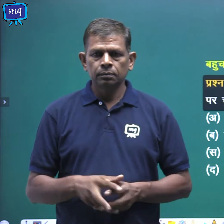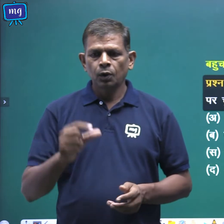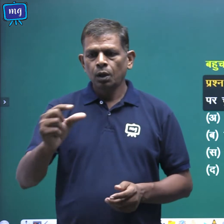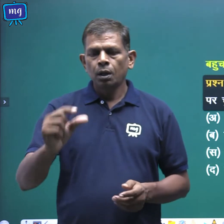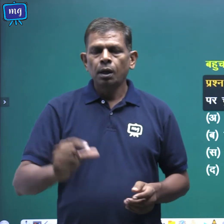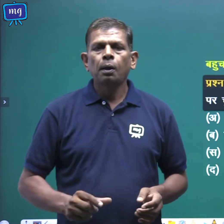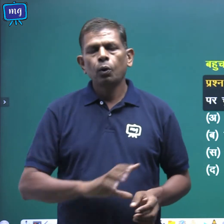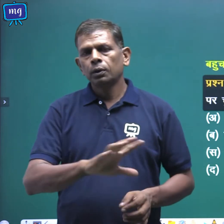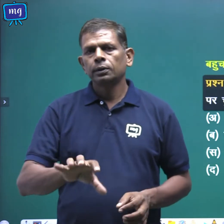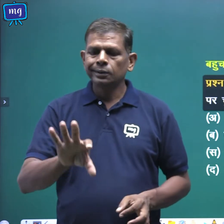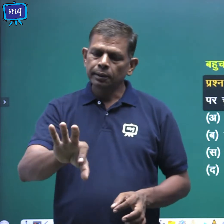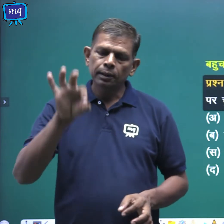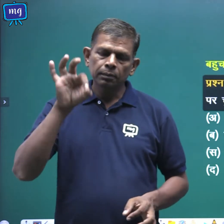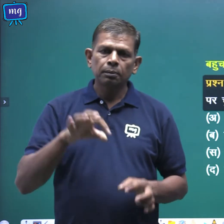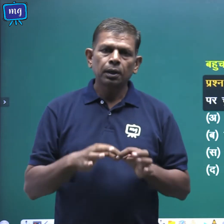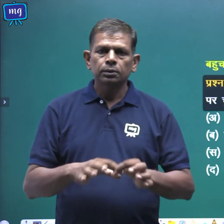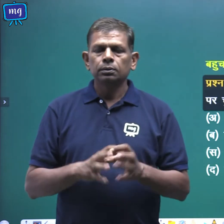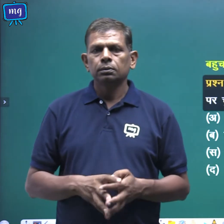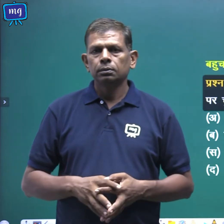बहुचयनात्मक प्रश्न।